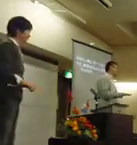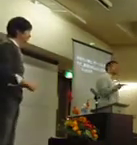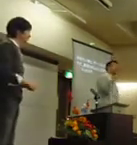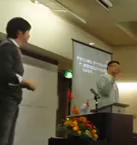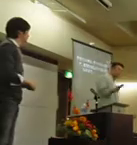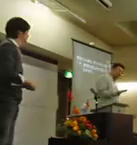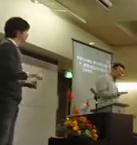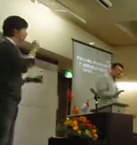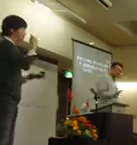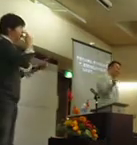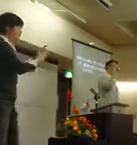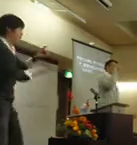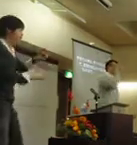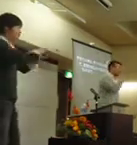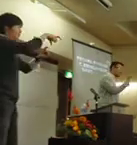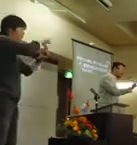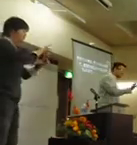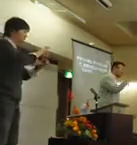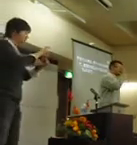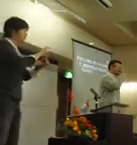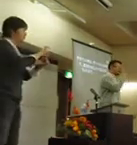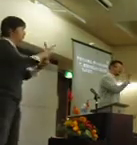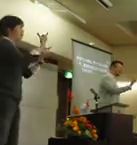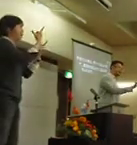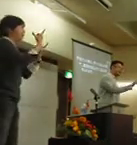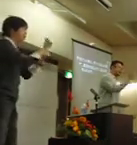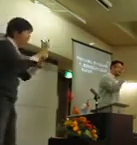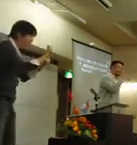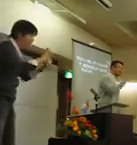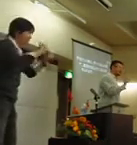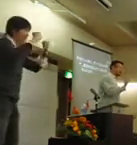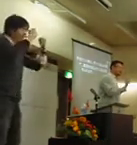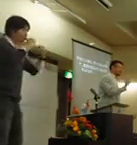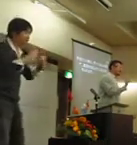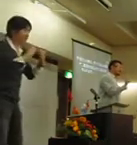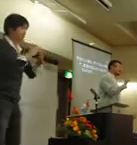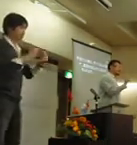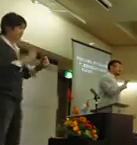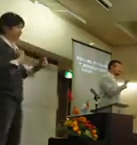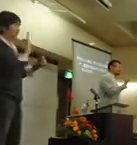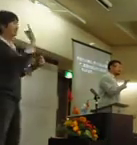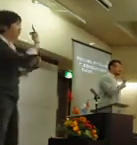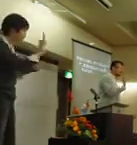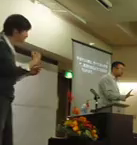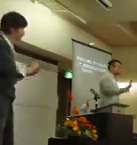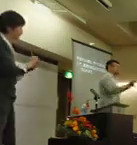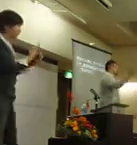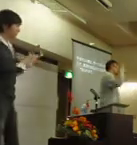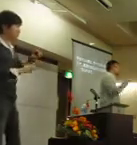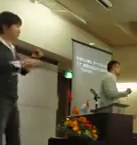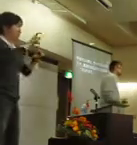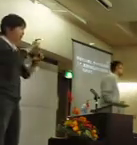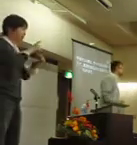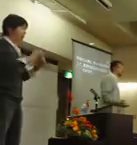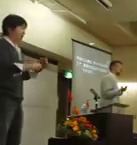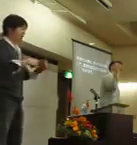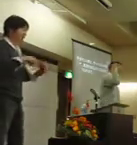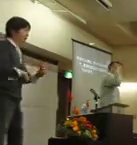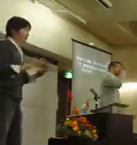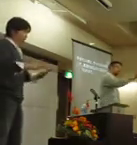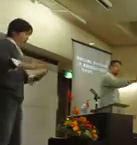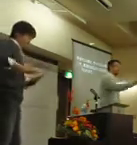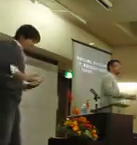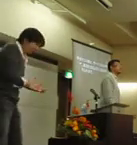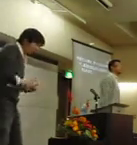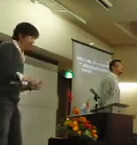はもっと同じ囚人の一人として、もっと魂を揺さぶる話